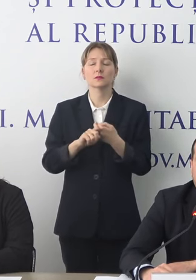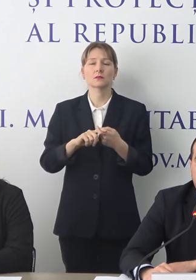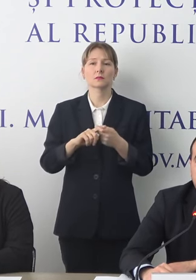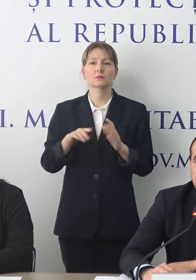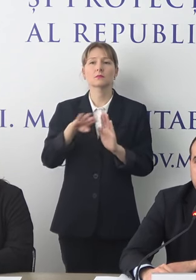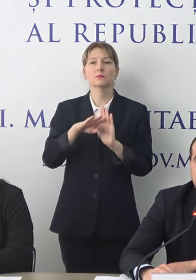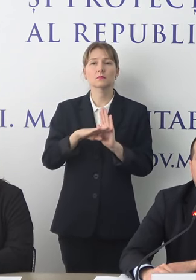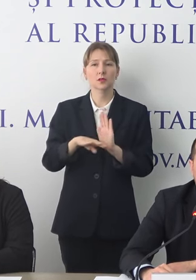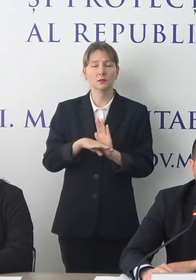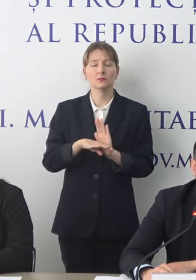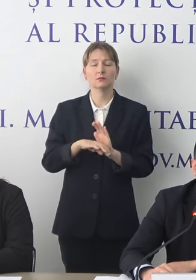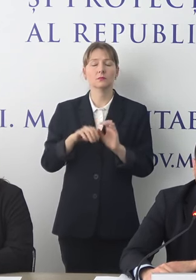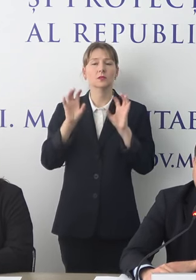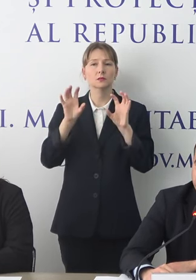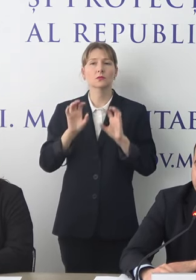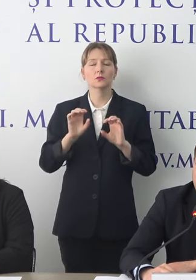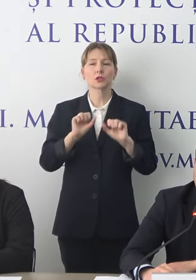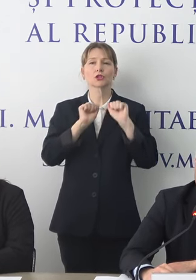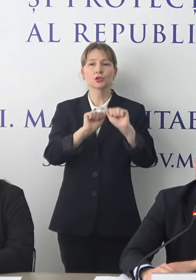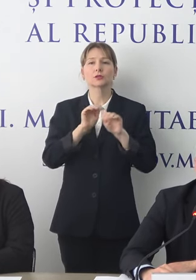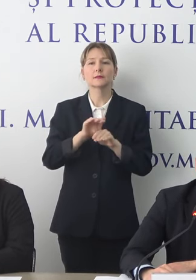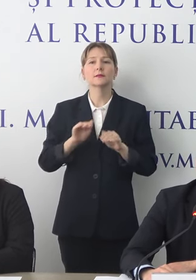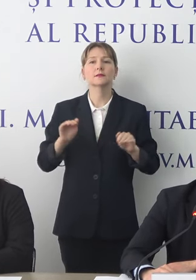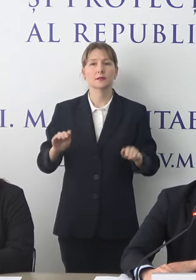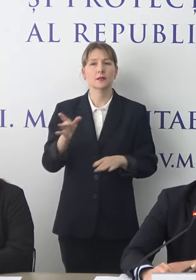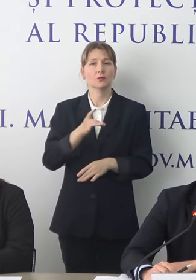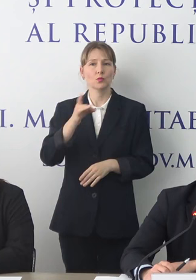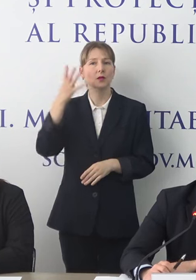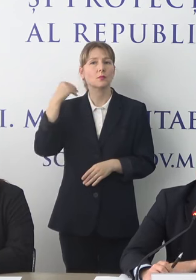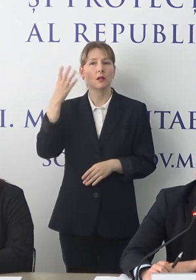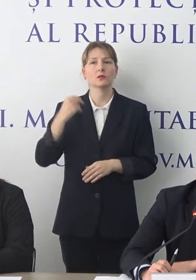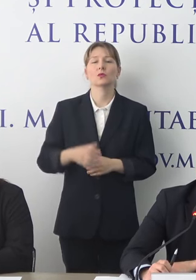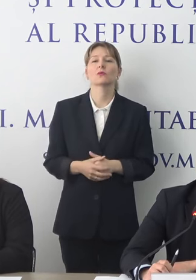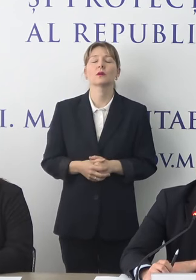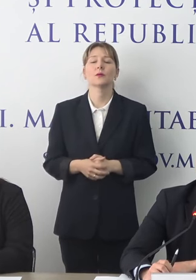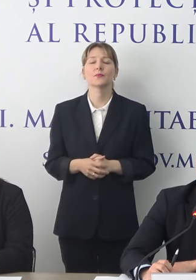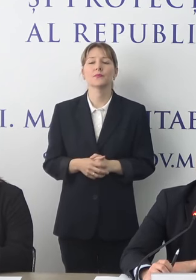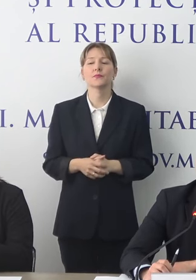a drepturilor copiilor din Republica Moldova.